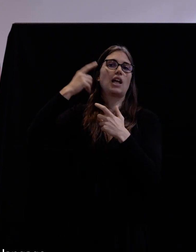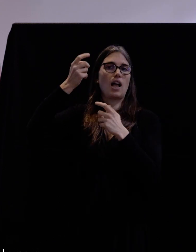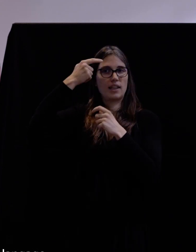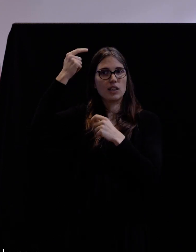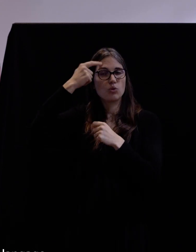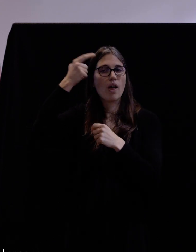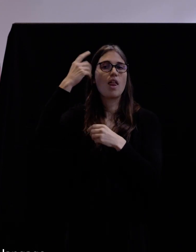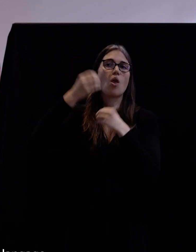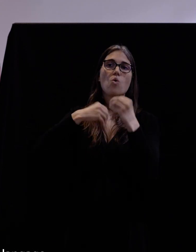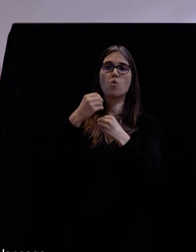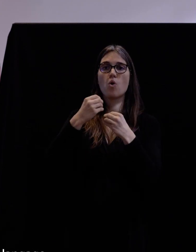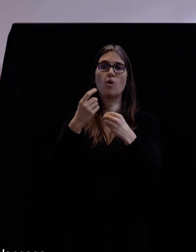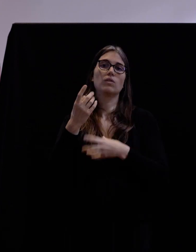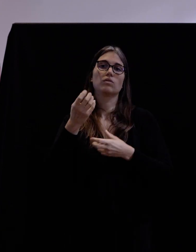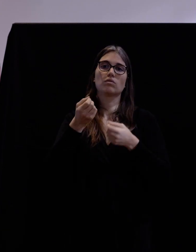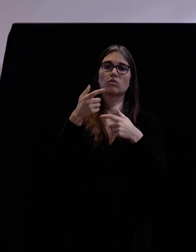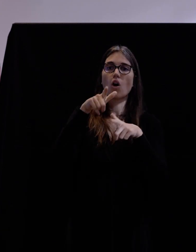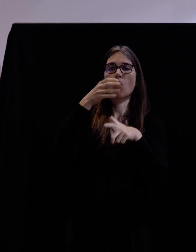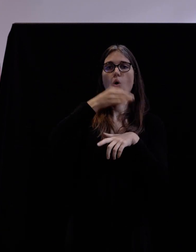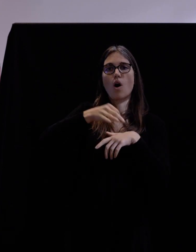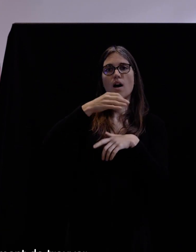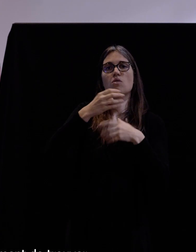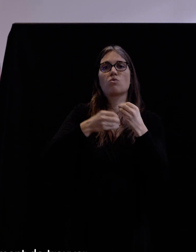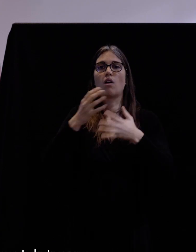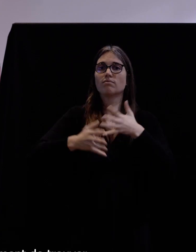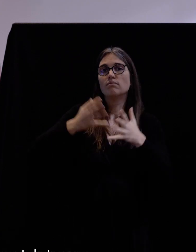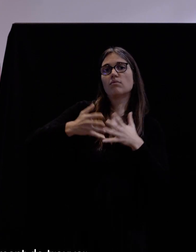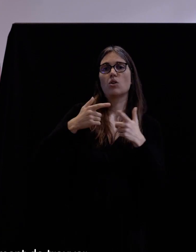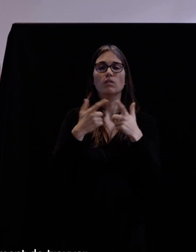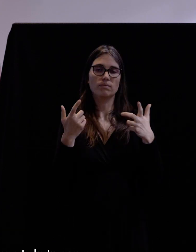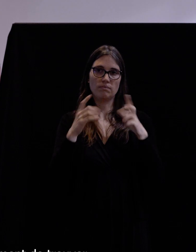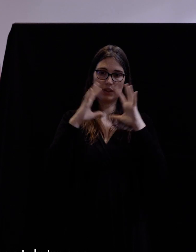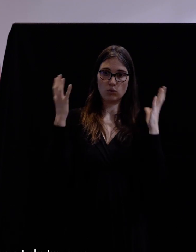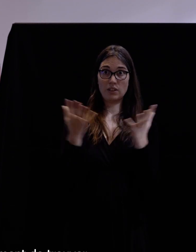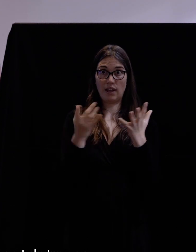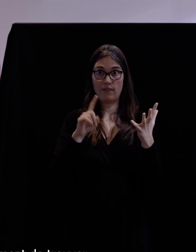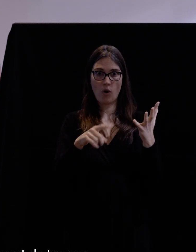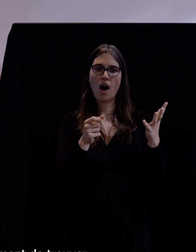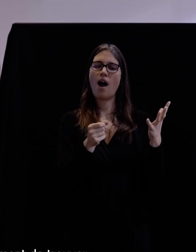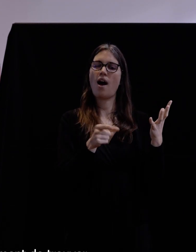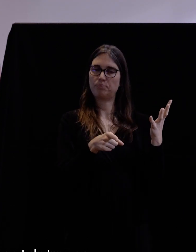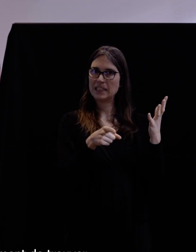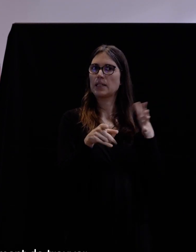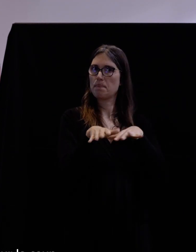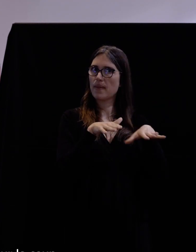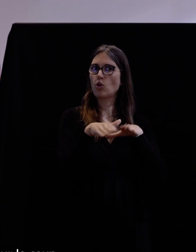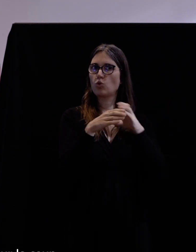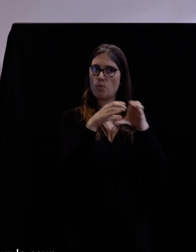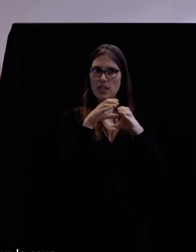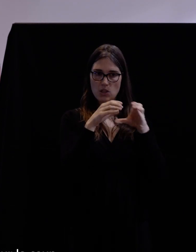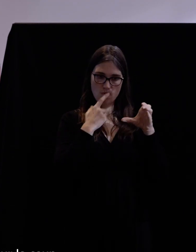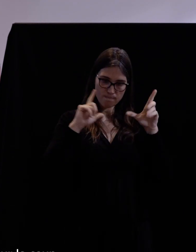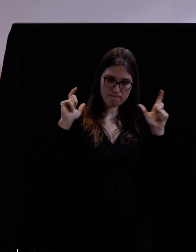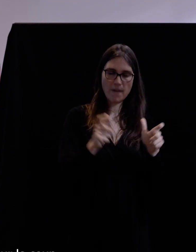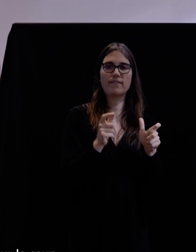langage oral, gestuel, etc. C'est vraiment le moment de trouver le bon moyen et de mettre tous les moyens, parce que là, pour